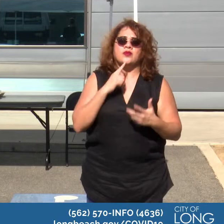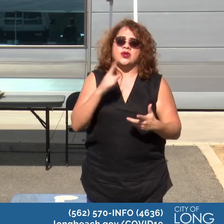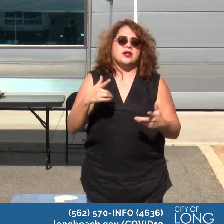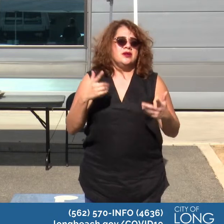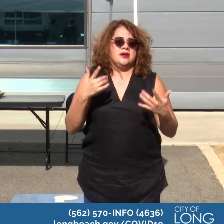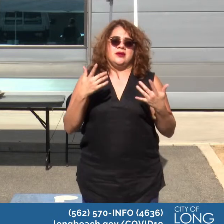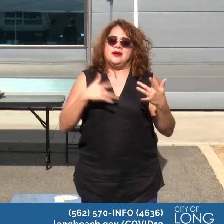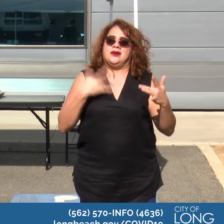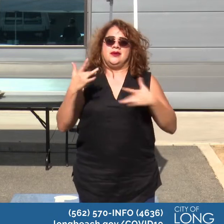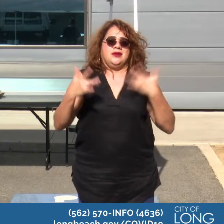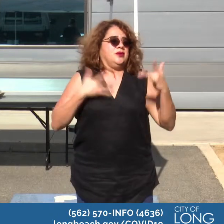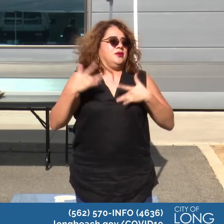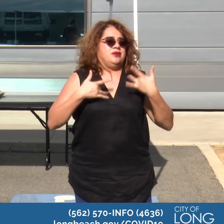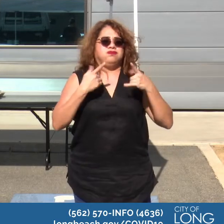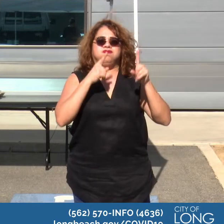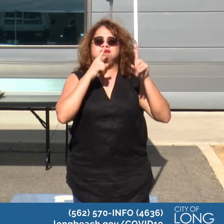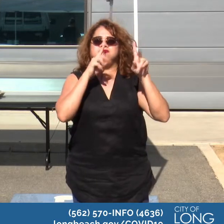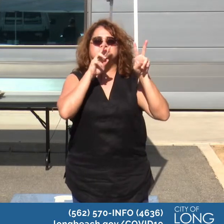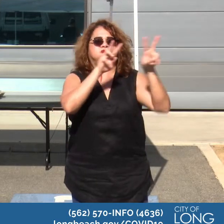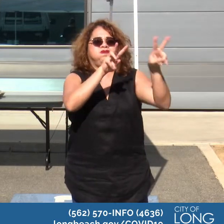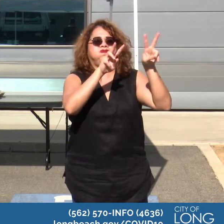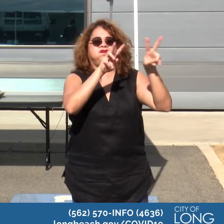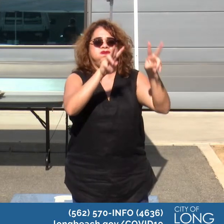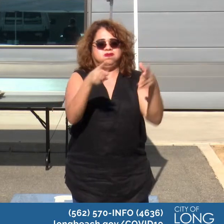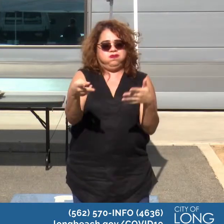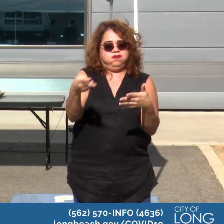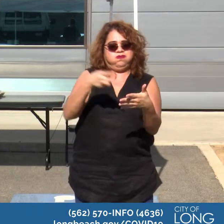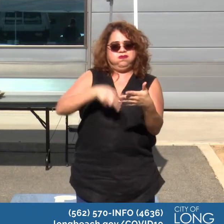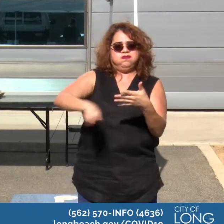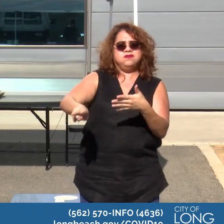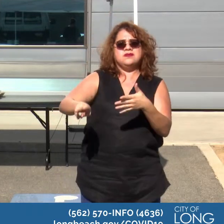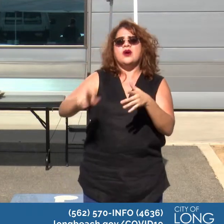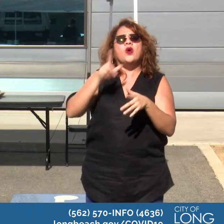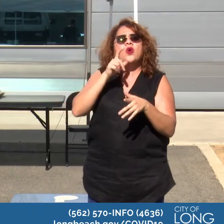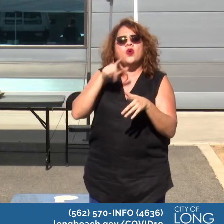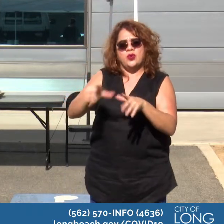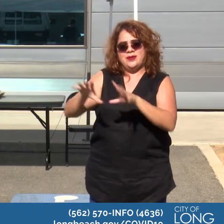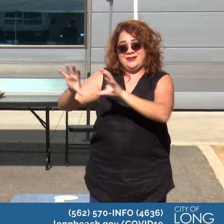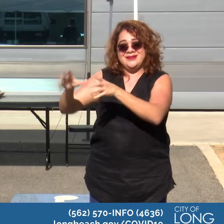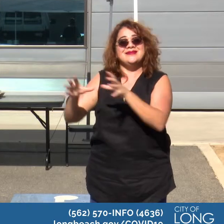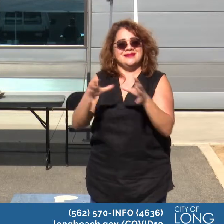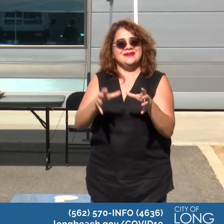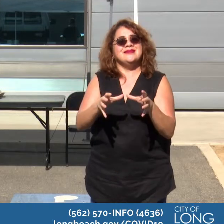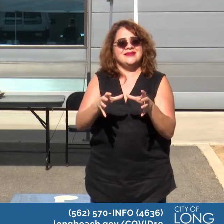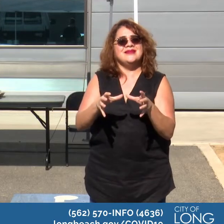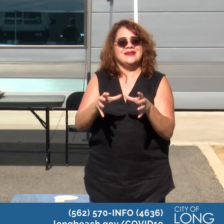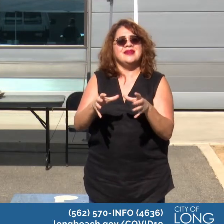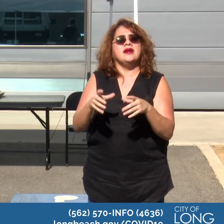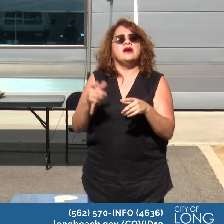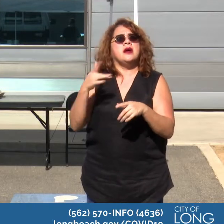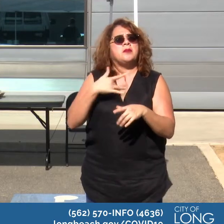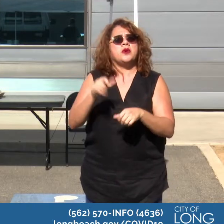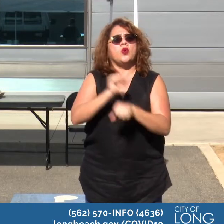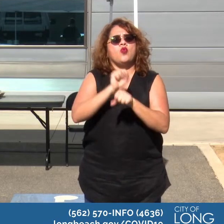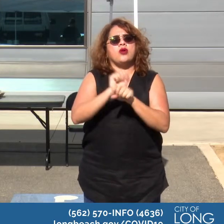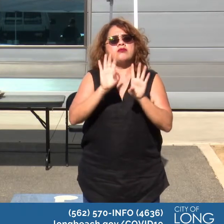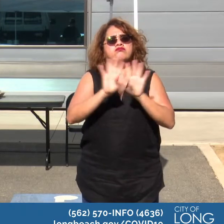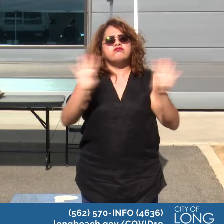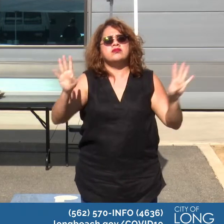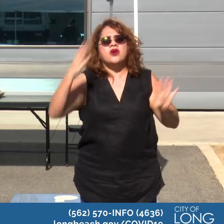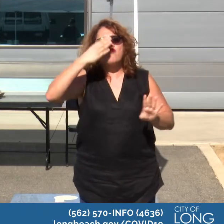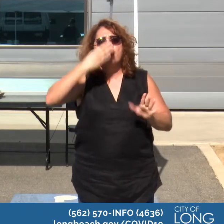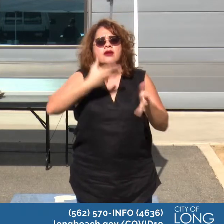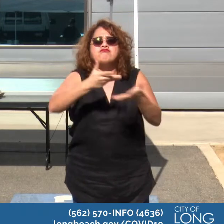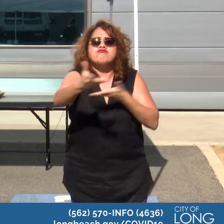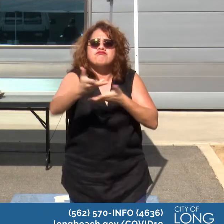2 semanas se vacune a un grupo de trabajadores que están en la primera línea, trabajadores del sector alimentario y